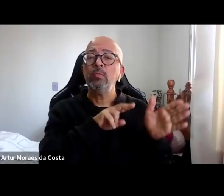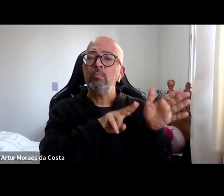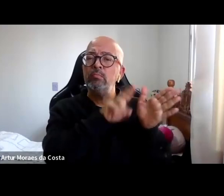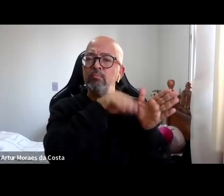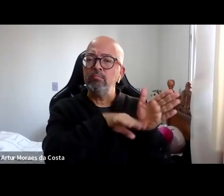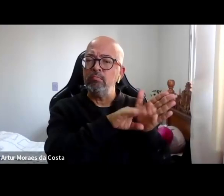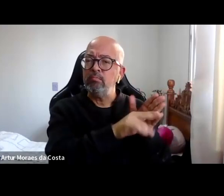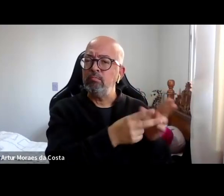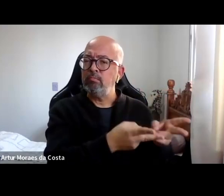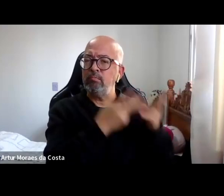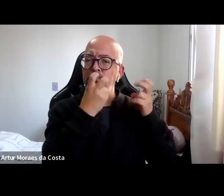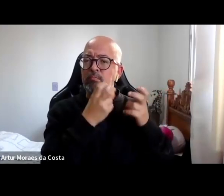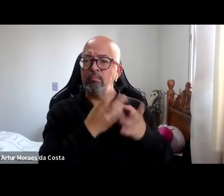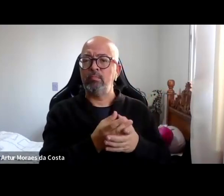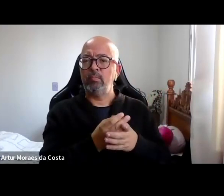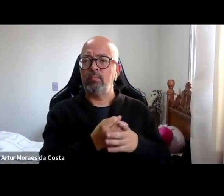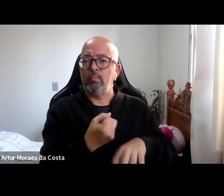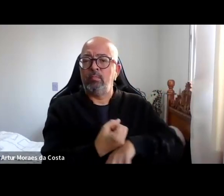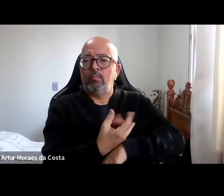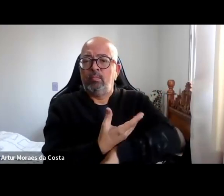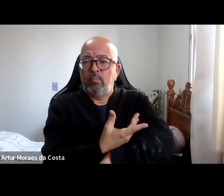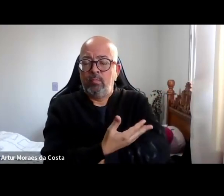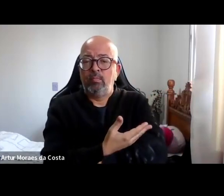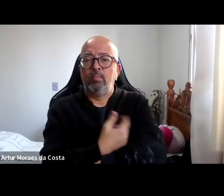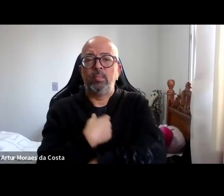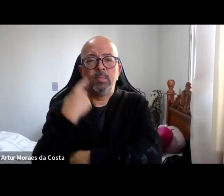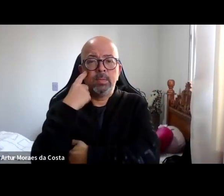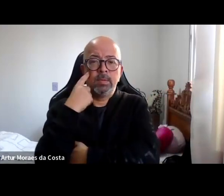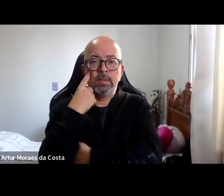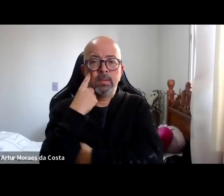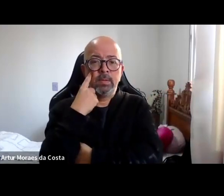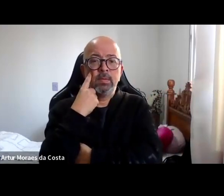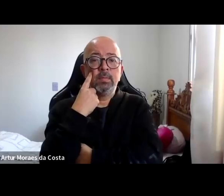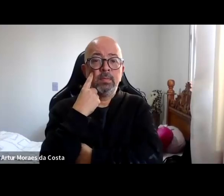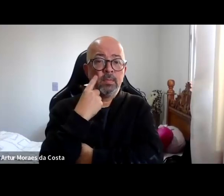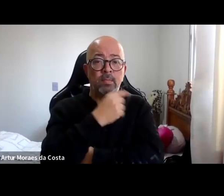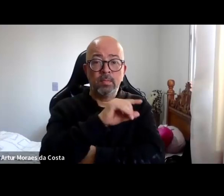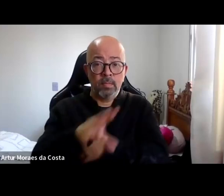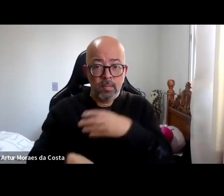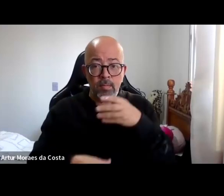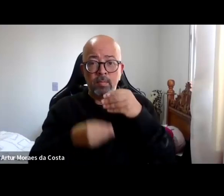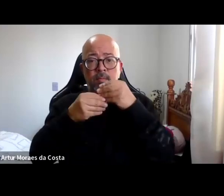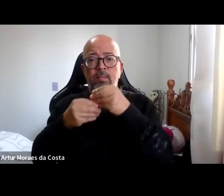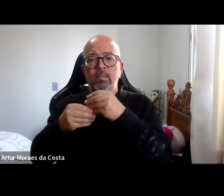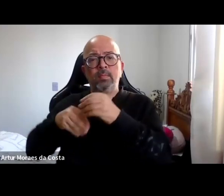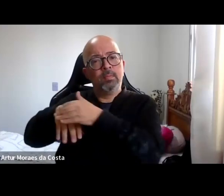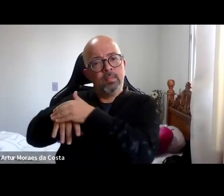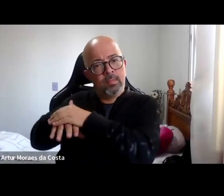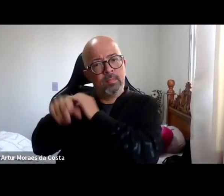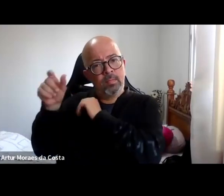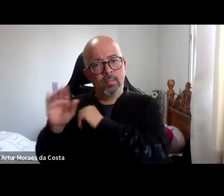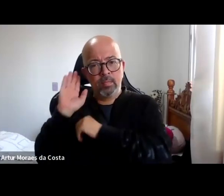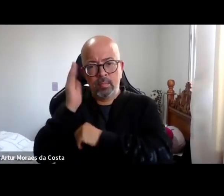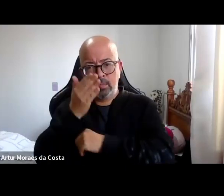es importante Eh incluirlos sí si está enfadado si está serio si está hablando de manera informal